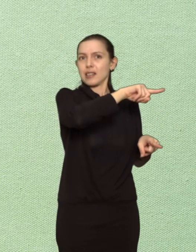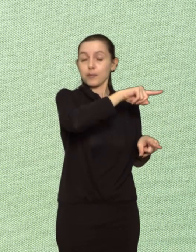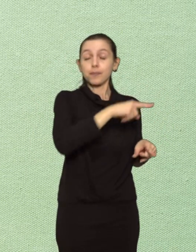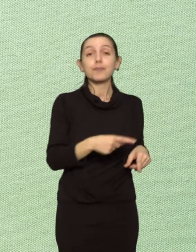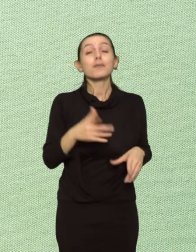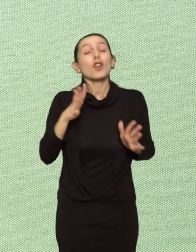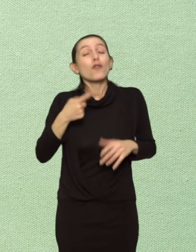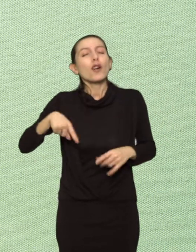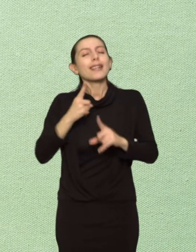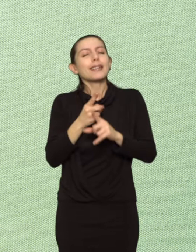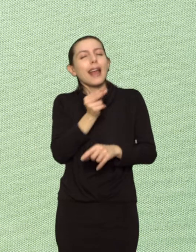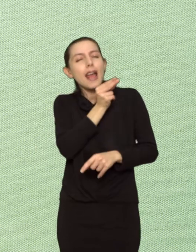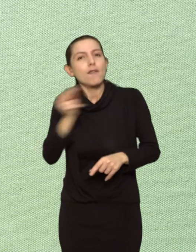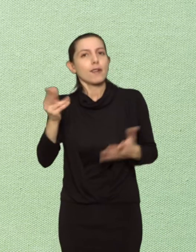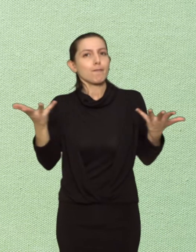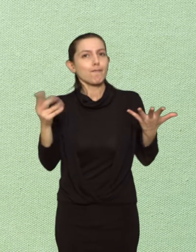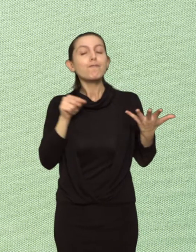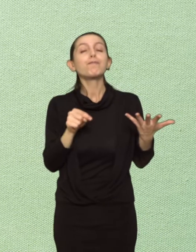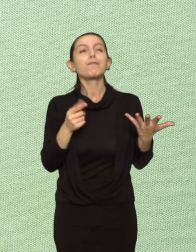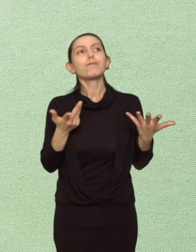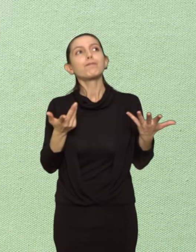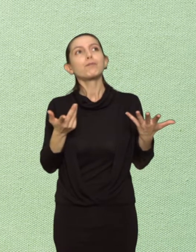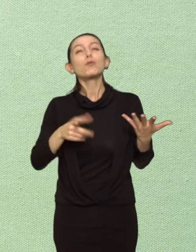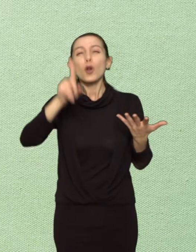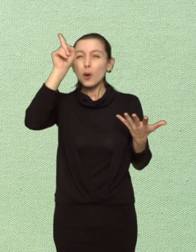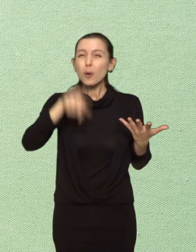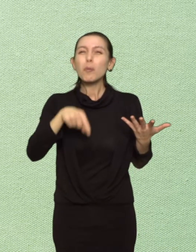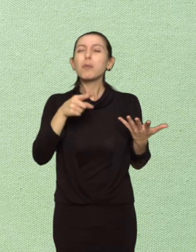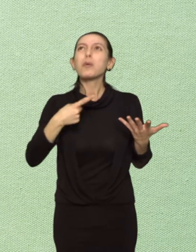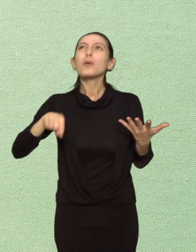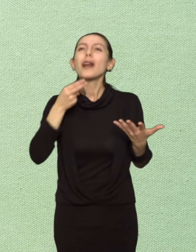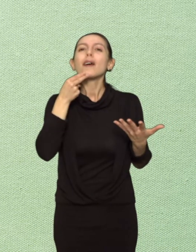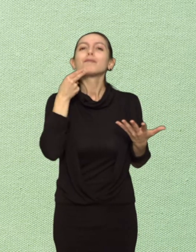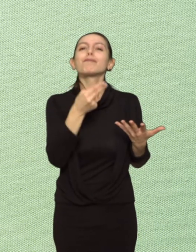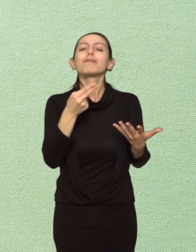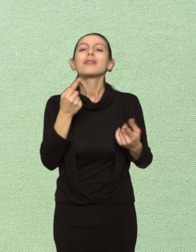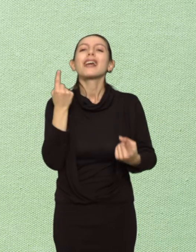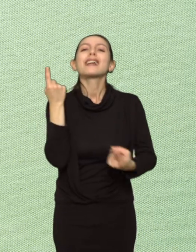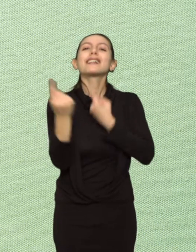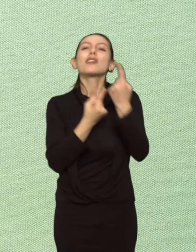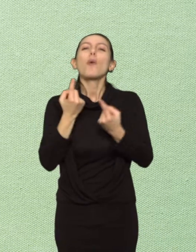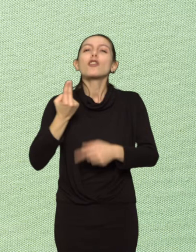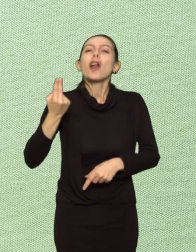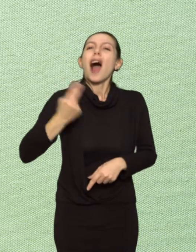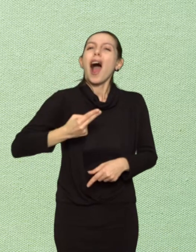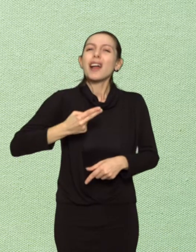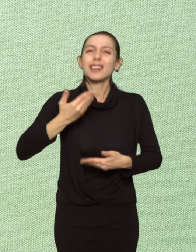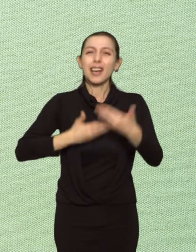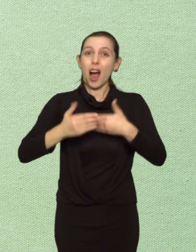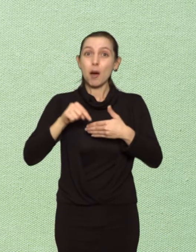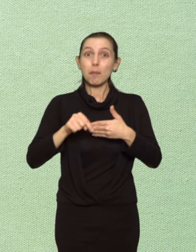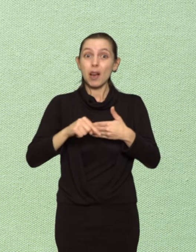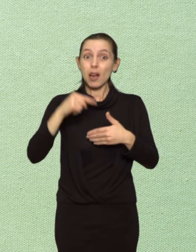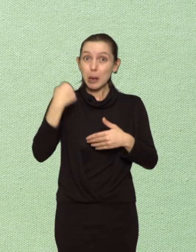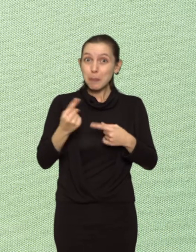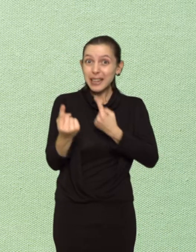di sottolineare che anche quello che viene chiamato la condizione di handicap è una